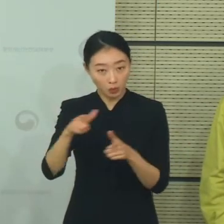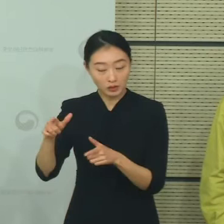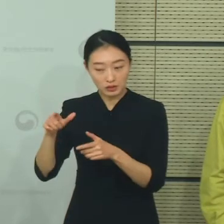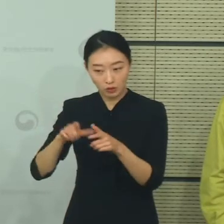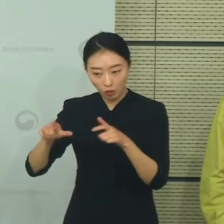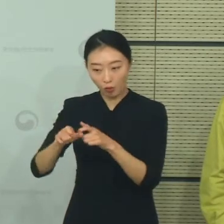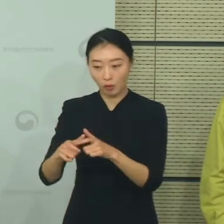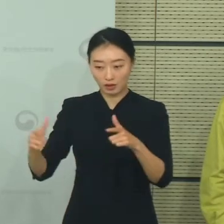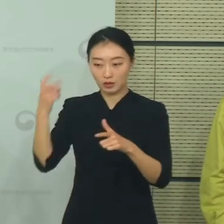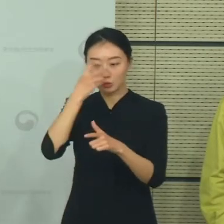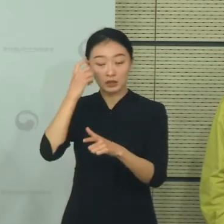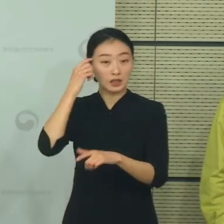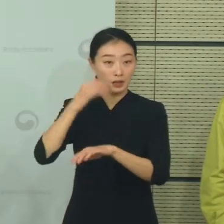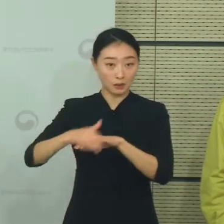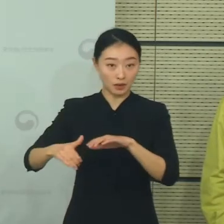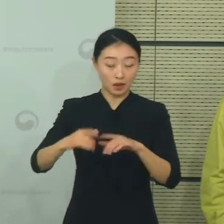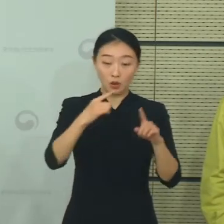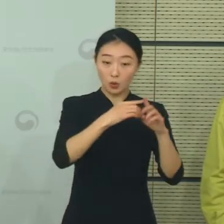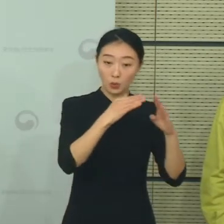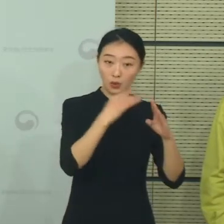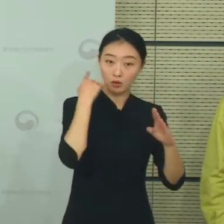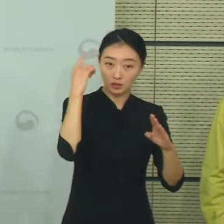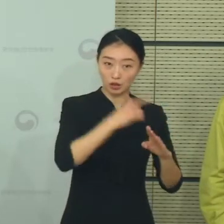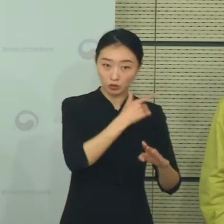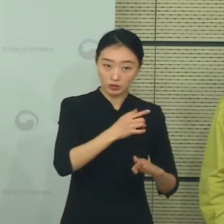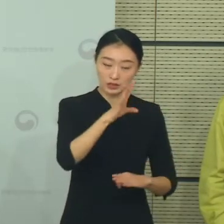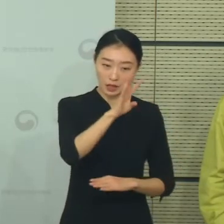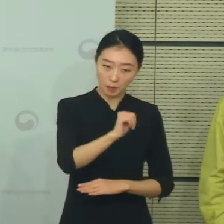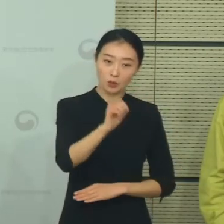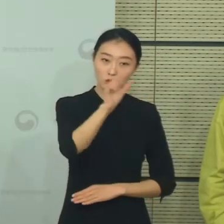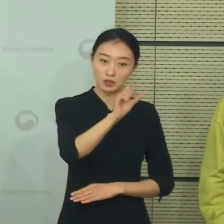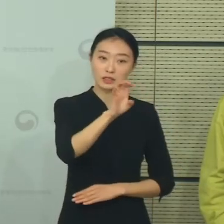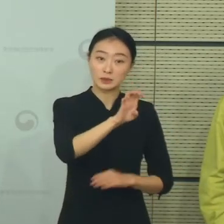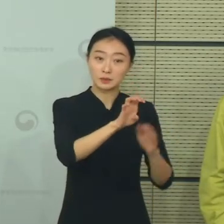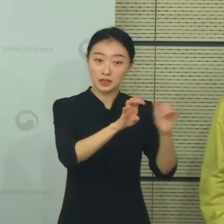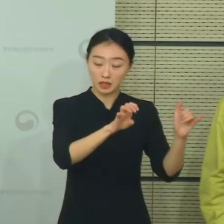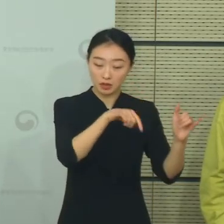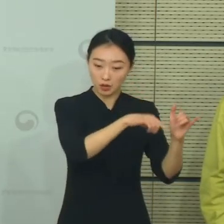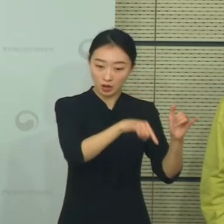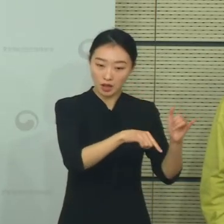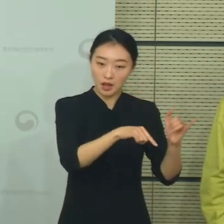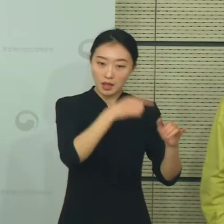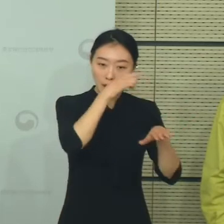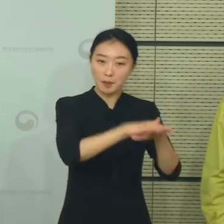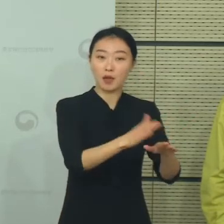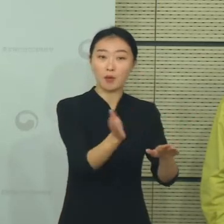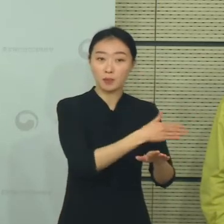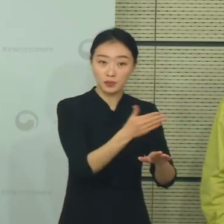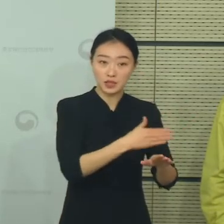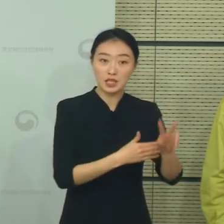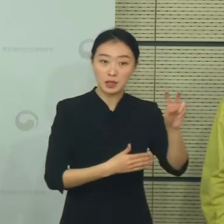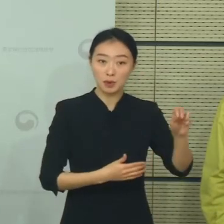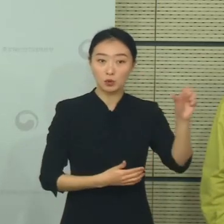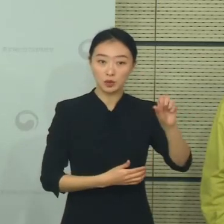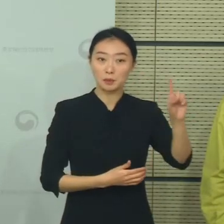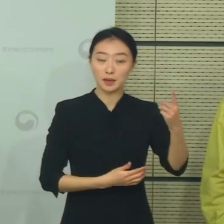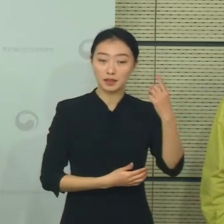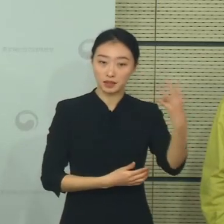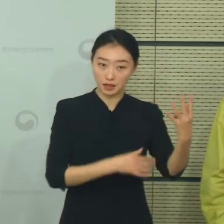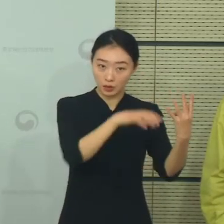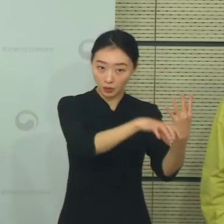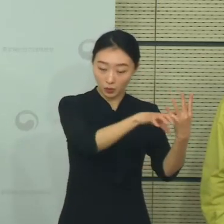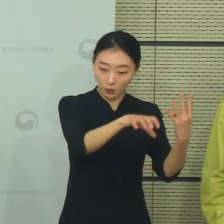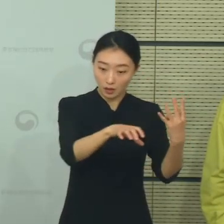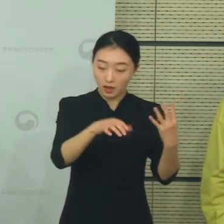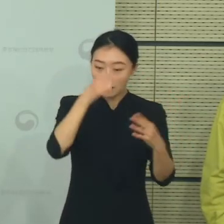교회는 말씀드린 것처럼 45,420개 조사 교회 중에서 예배 중단한 게 26,104개, 예배를